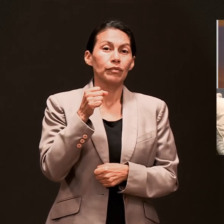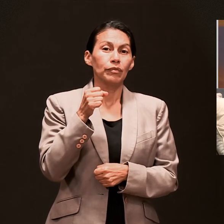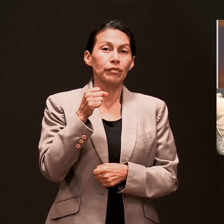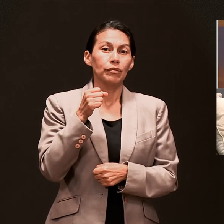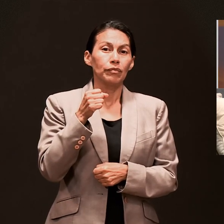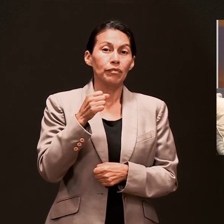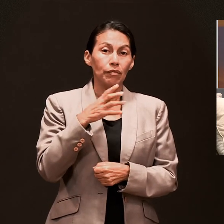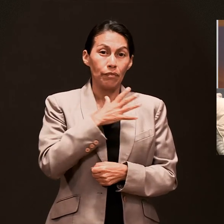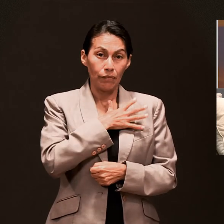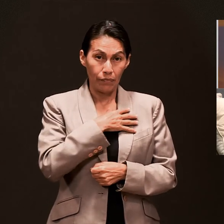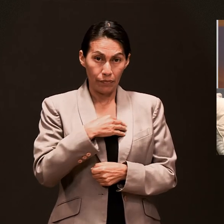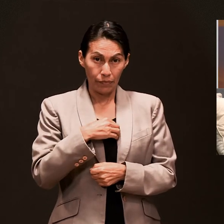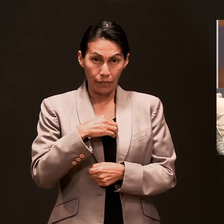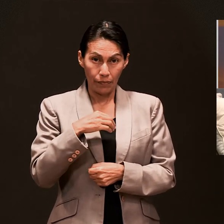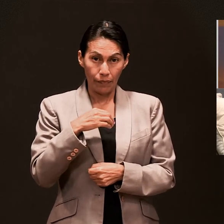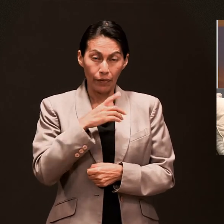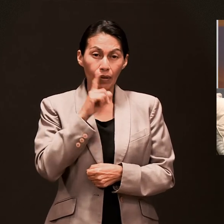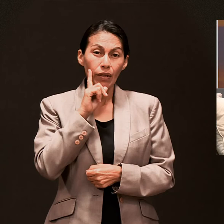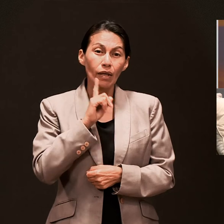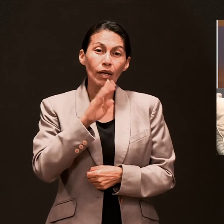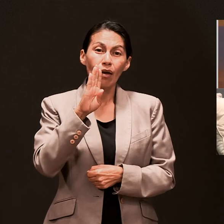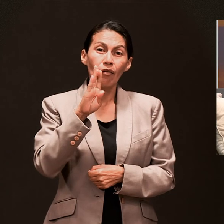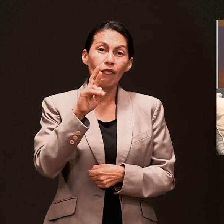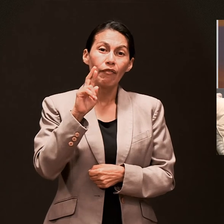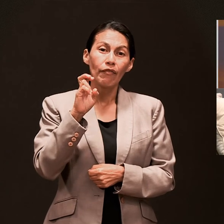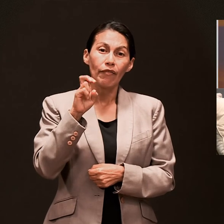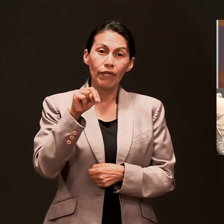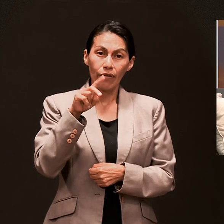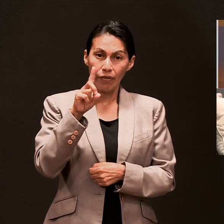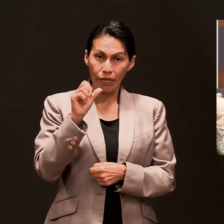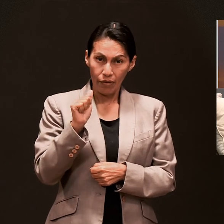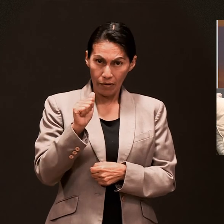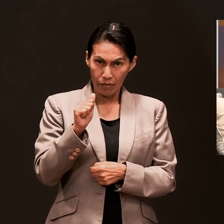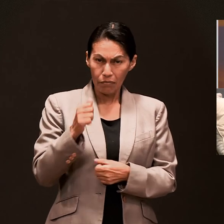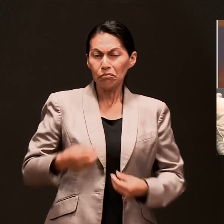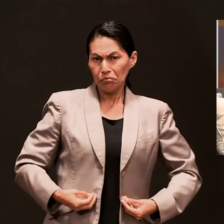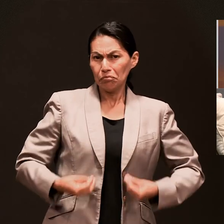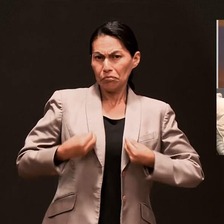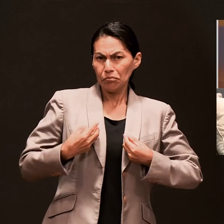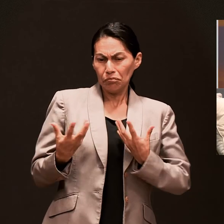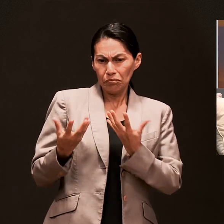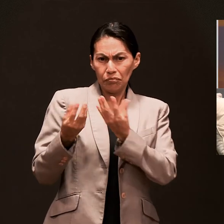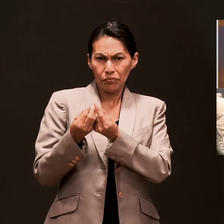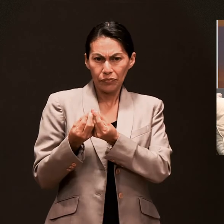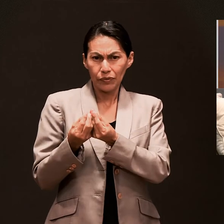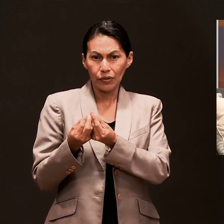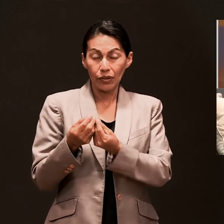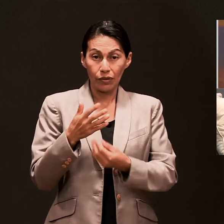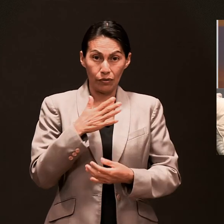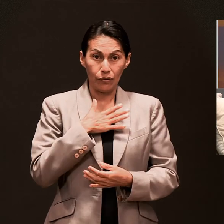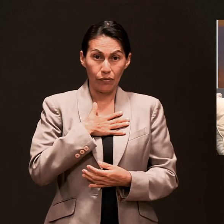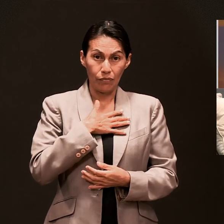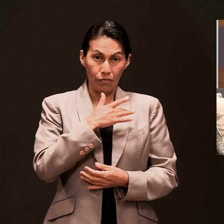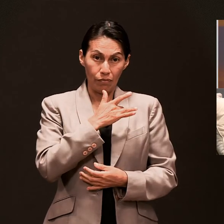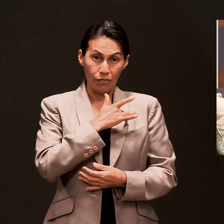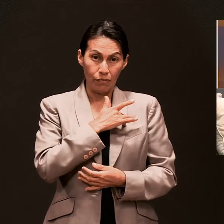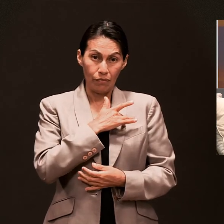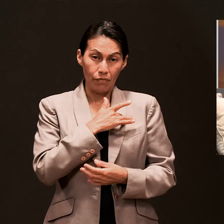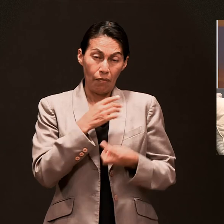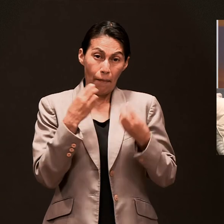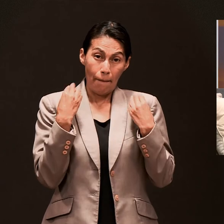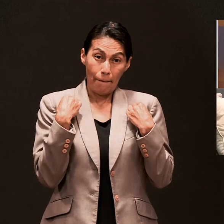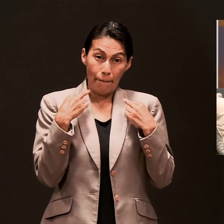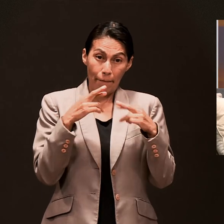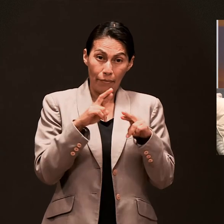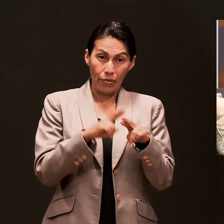Montemorelos viviendo con mi hija Brenda y Soy maestra de